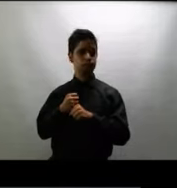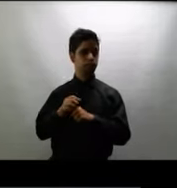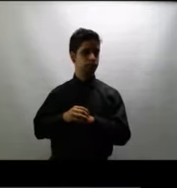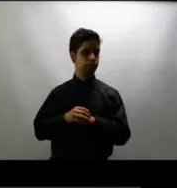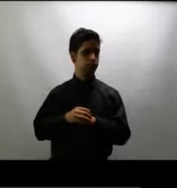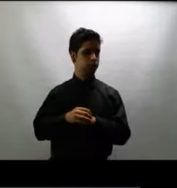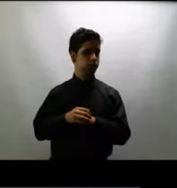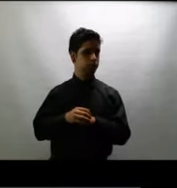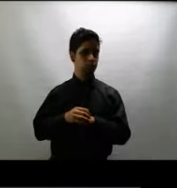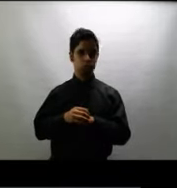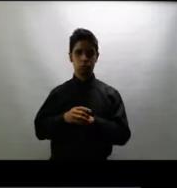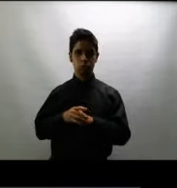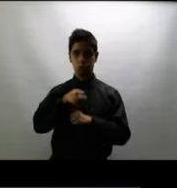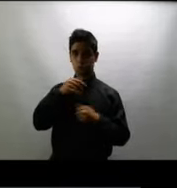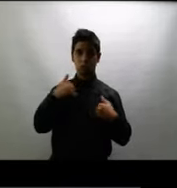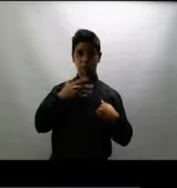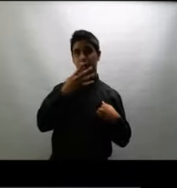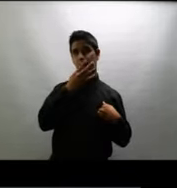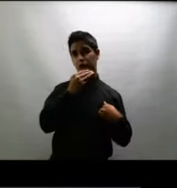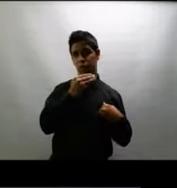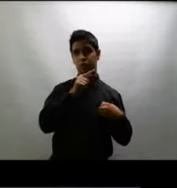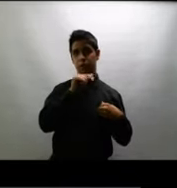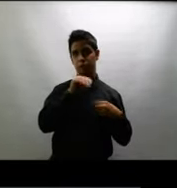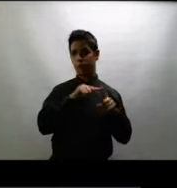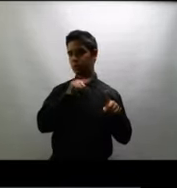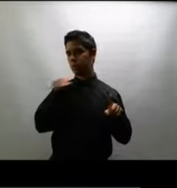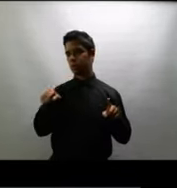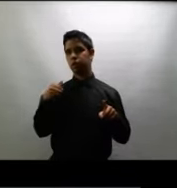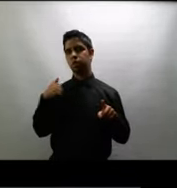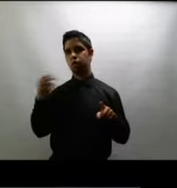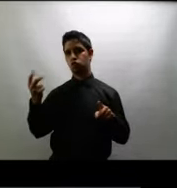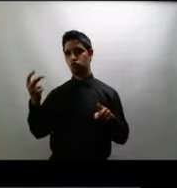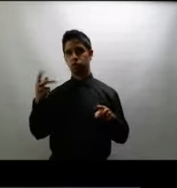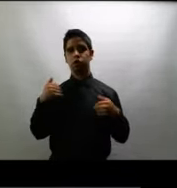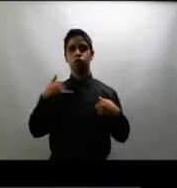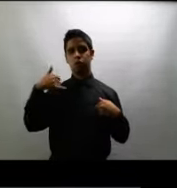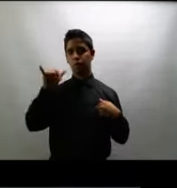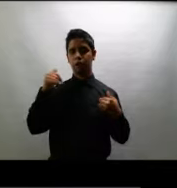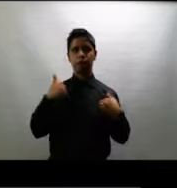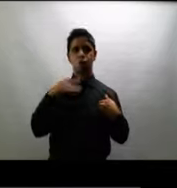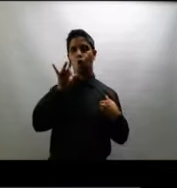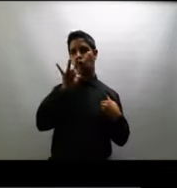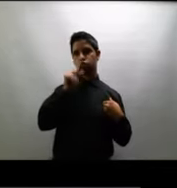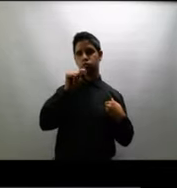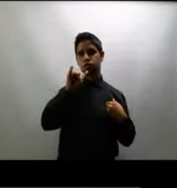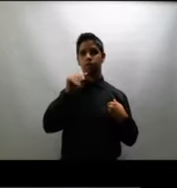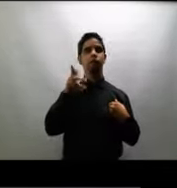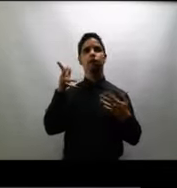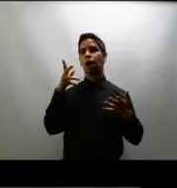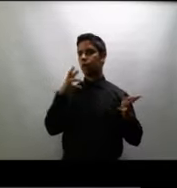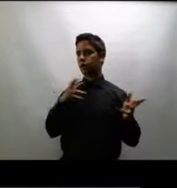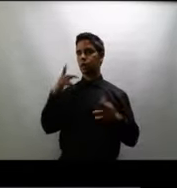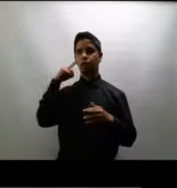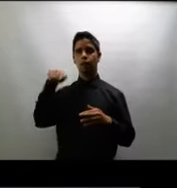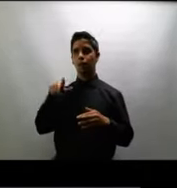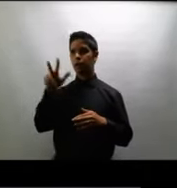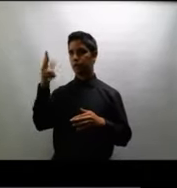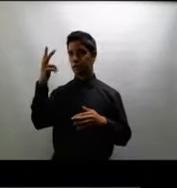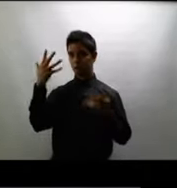14 temas, este tiene 12. Sí. Todavía me quedé como con 8 temas sin grabar. Qué poca vergüenza. O sea que tienes para el tercero.